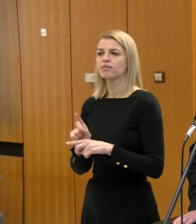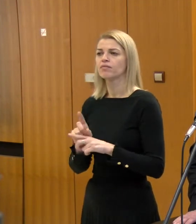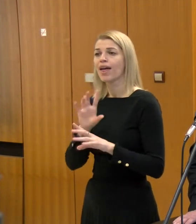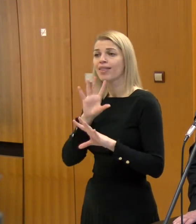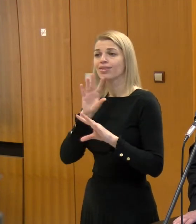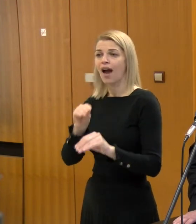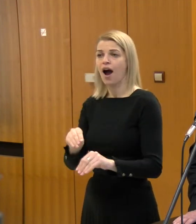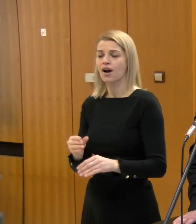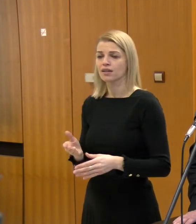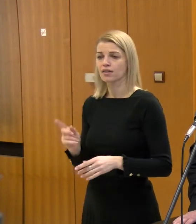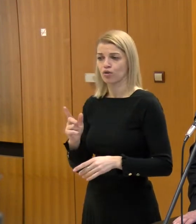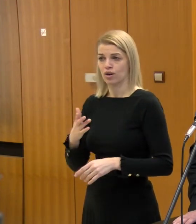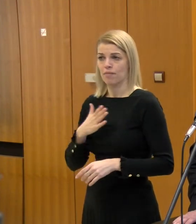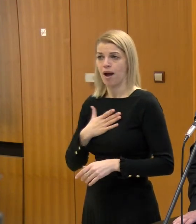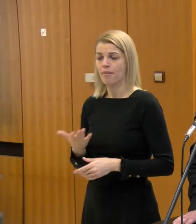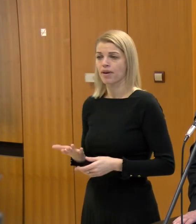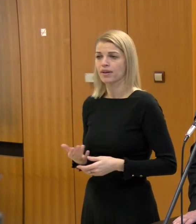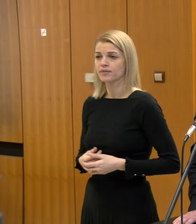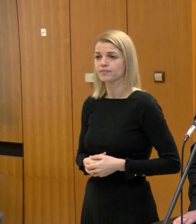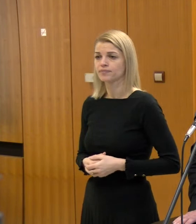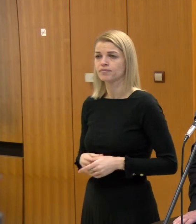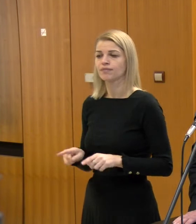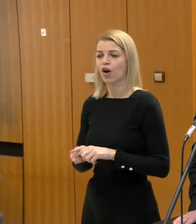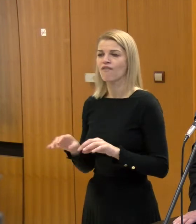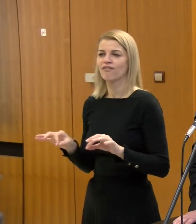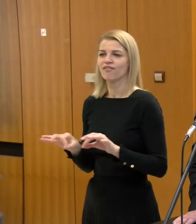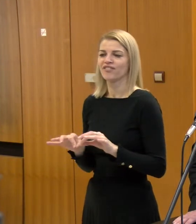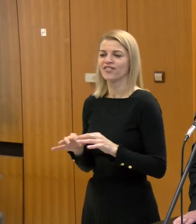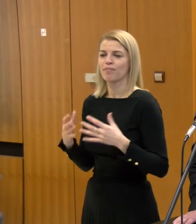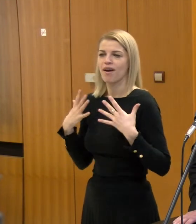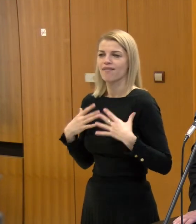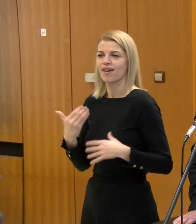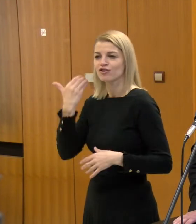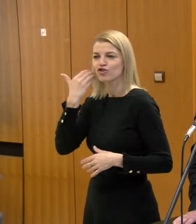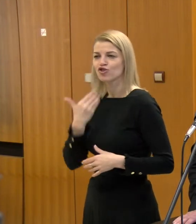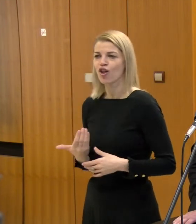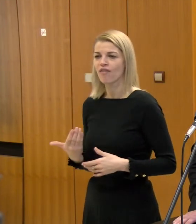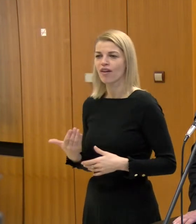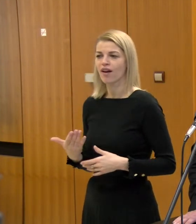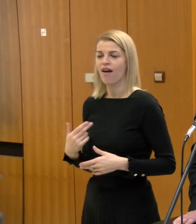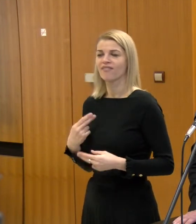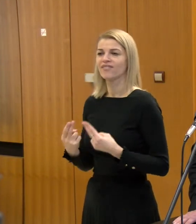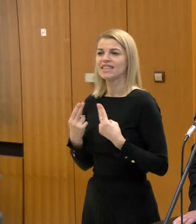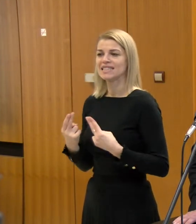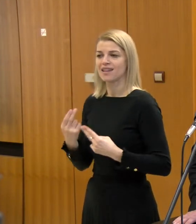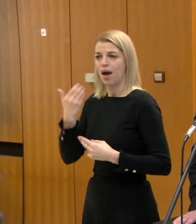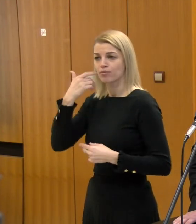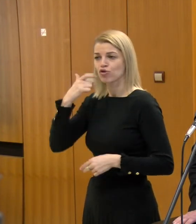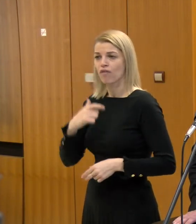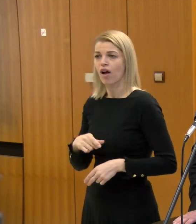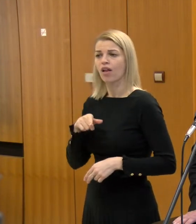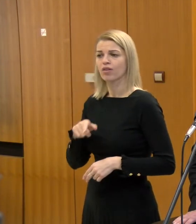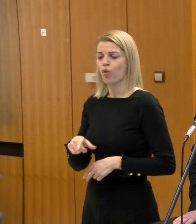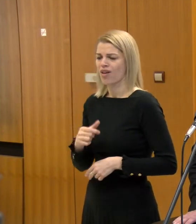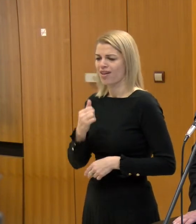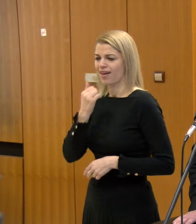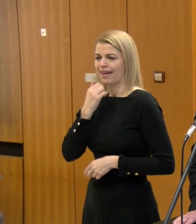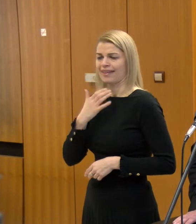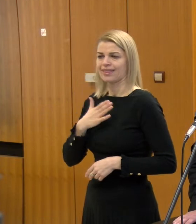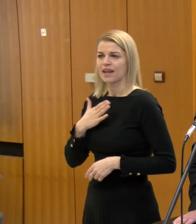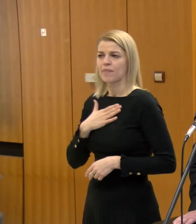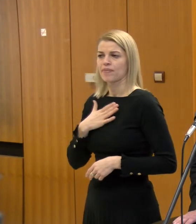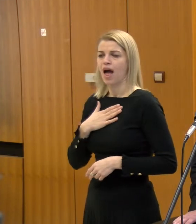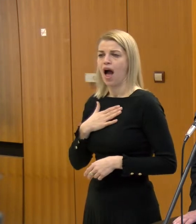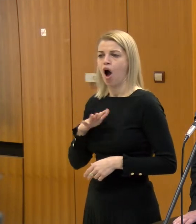darom, ktoré máme k výbave človeka, významná dimenzia nášho života, ale je to v intimnej oblasti, v ktorej sa